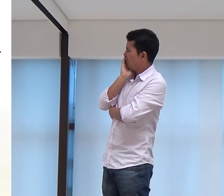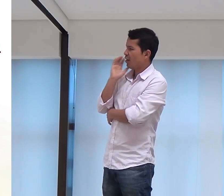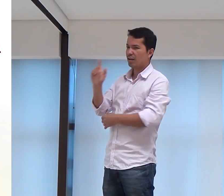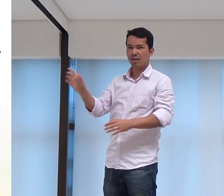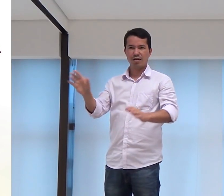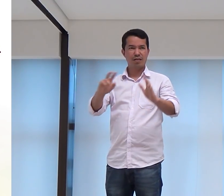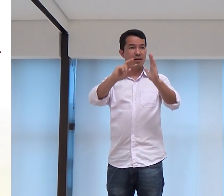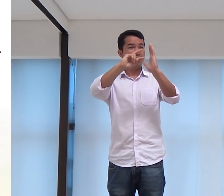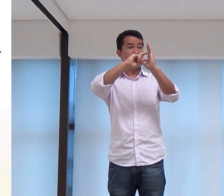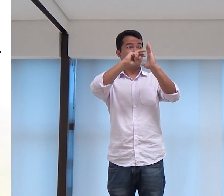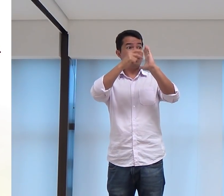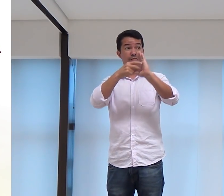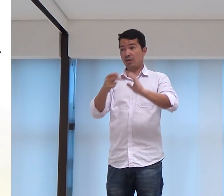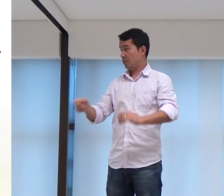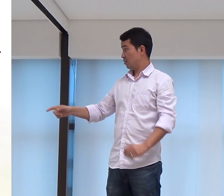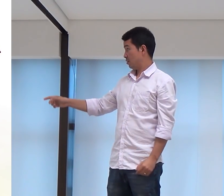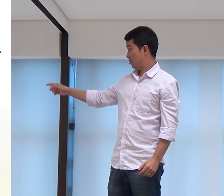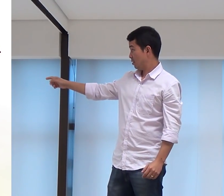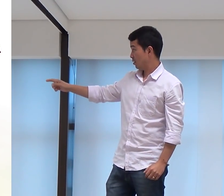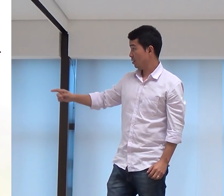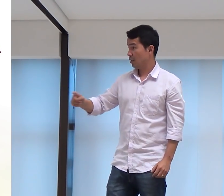Caramba! E o significado disso?